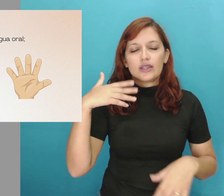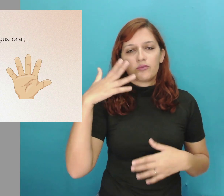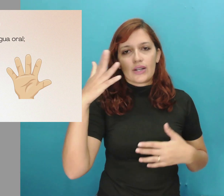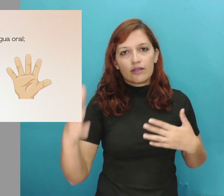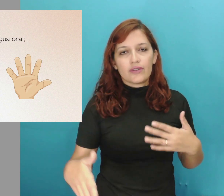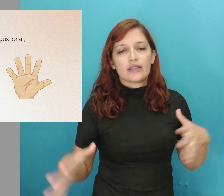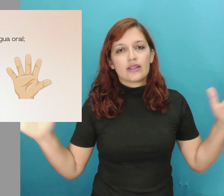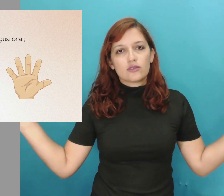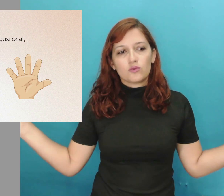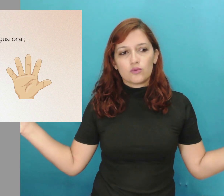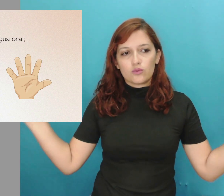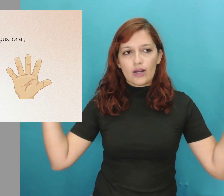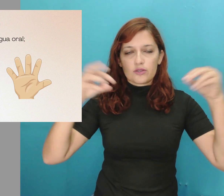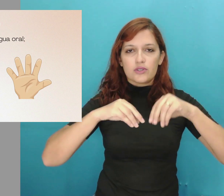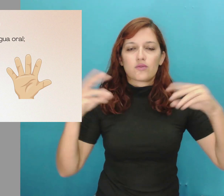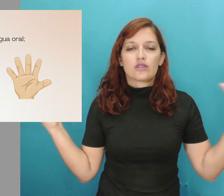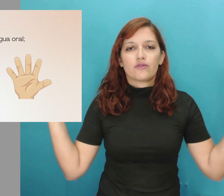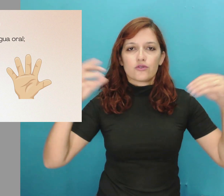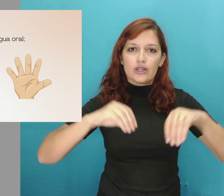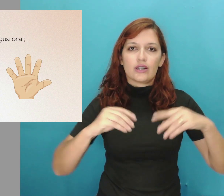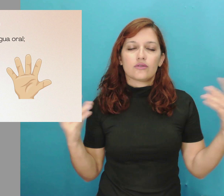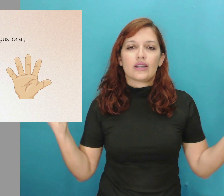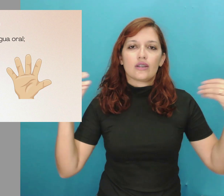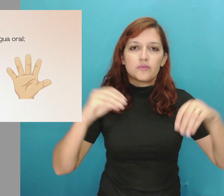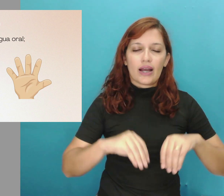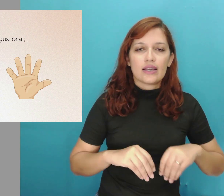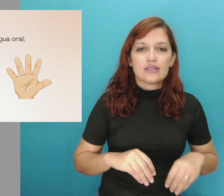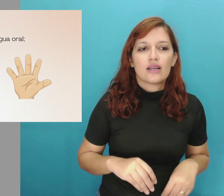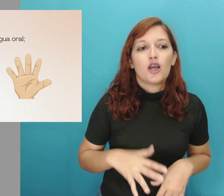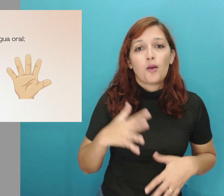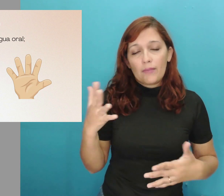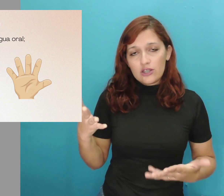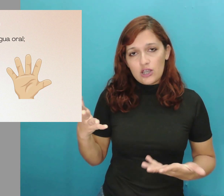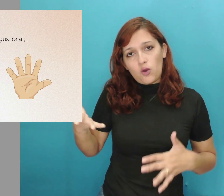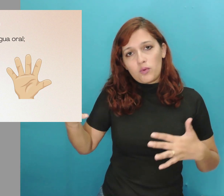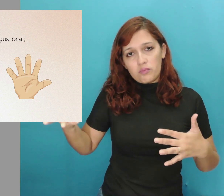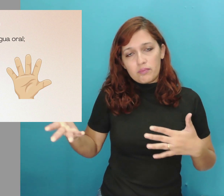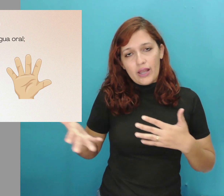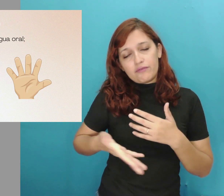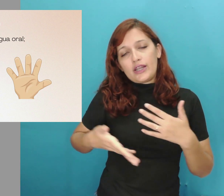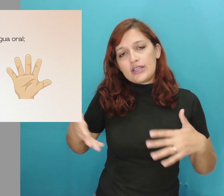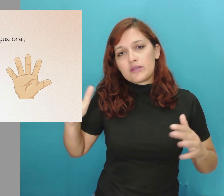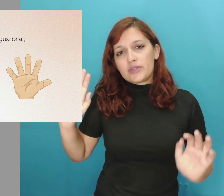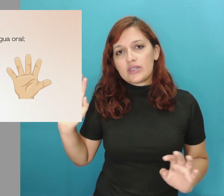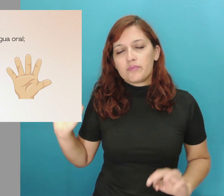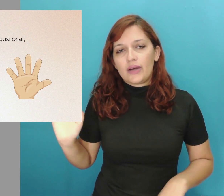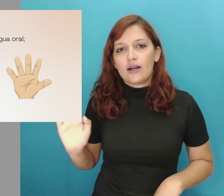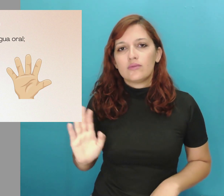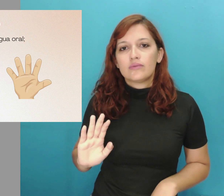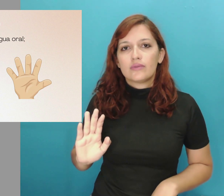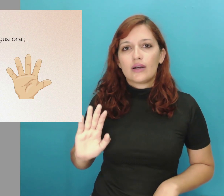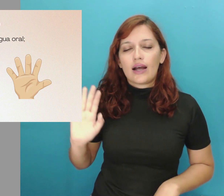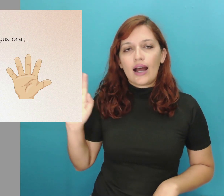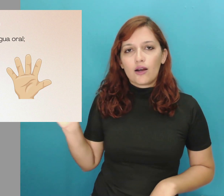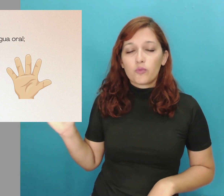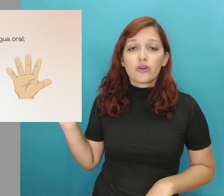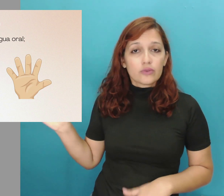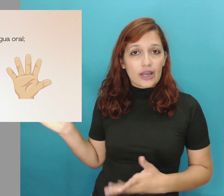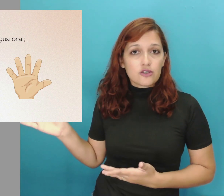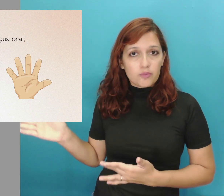por aí vai, né? As pessoas que foram chegando aqui no país, mas tem como referência principal o português de